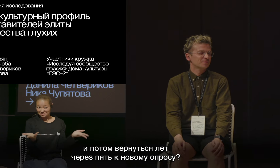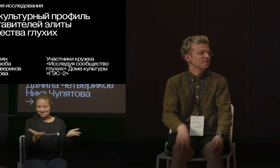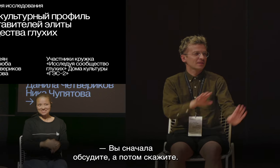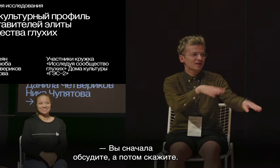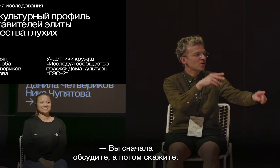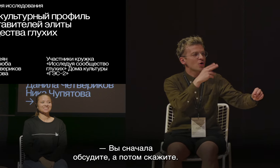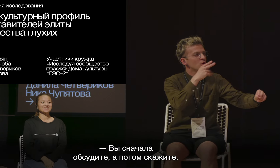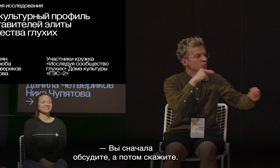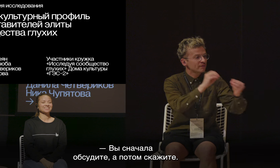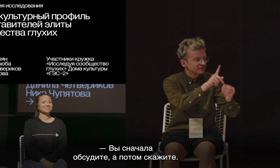Можно